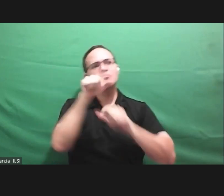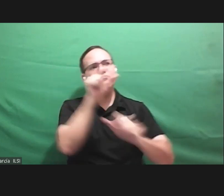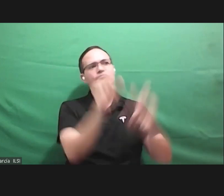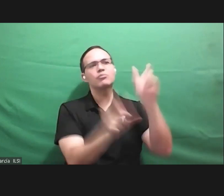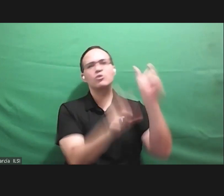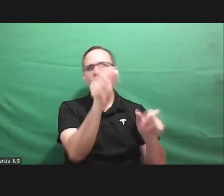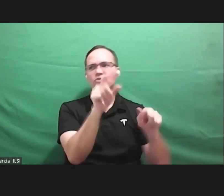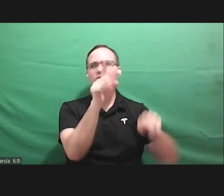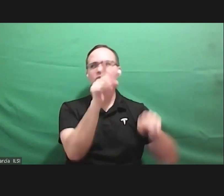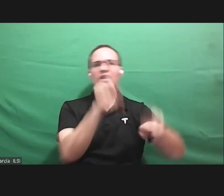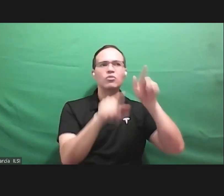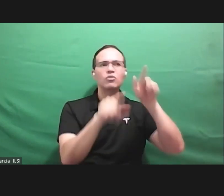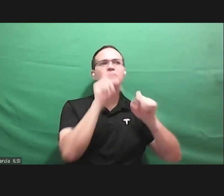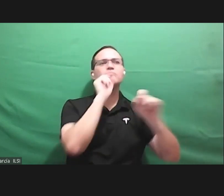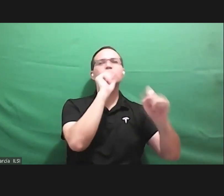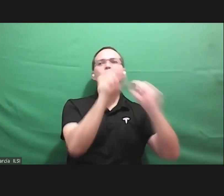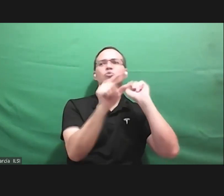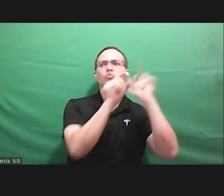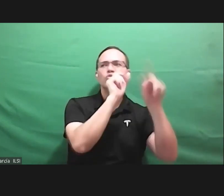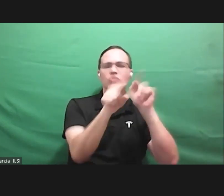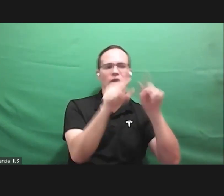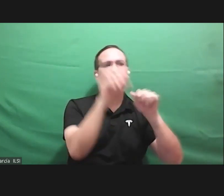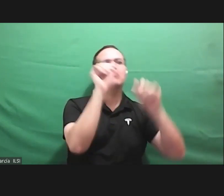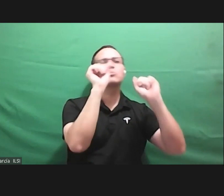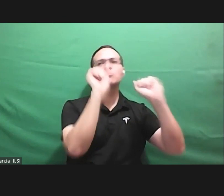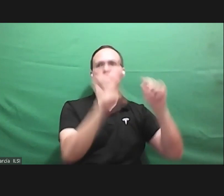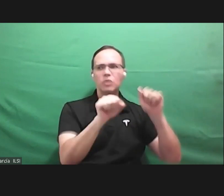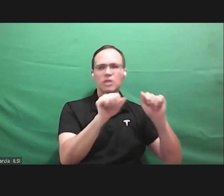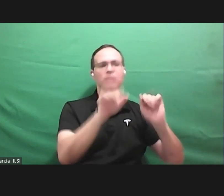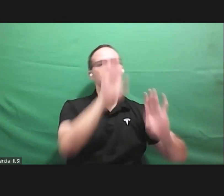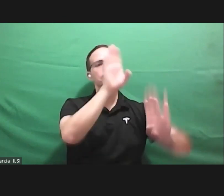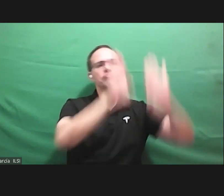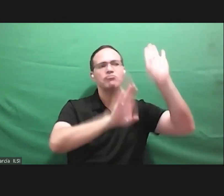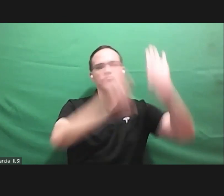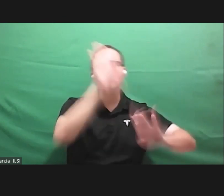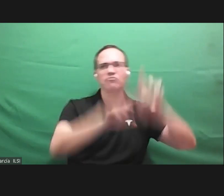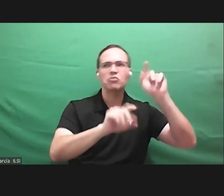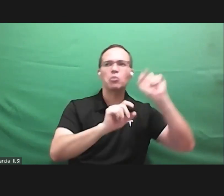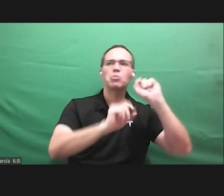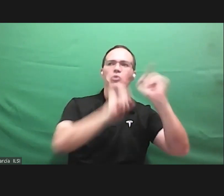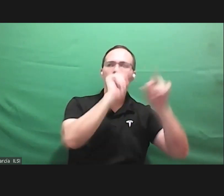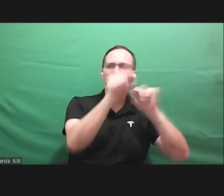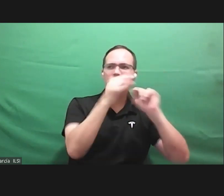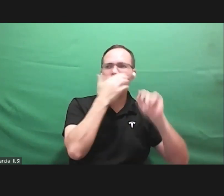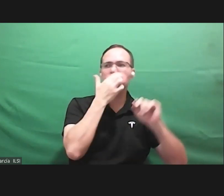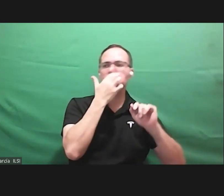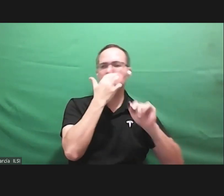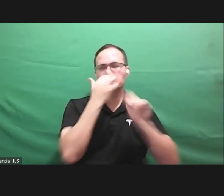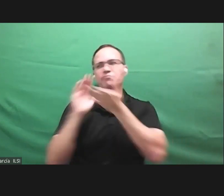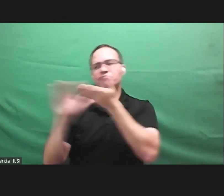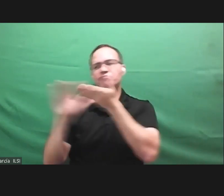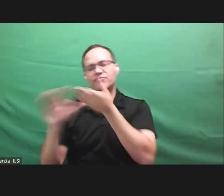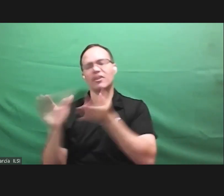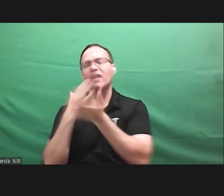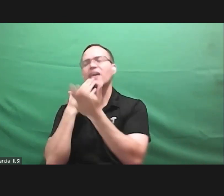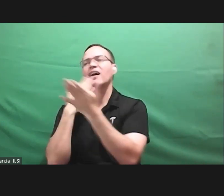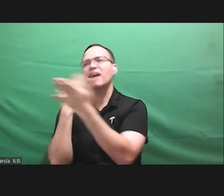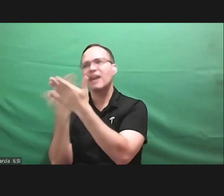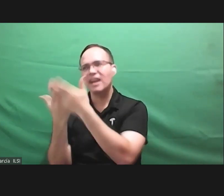que están participando para que tengan la posibilidad de preguntar o hacer un comentario. Claro. Sí, muchas gracias más bien por